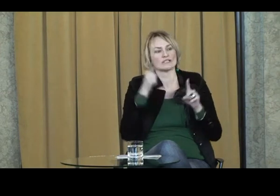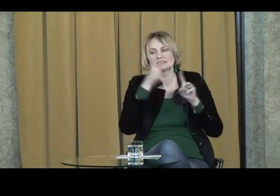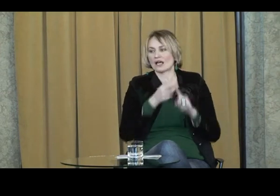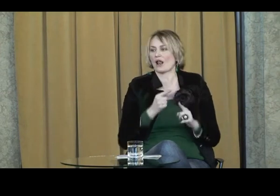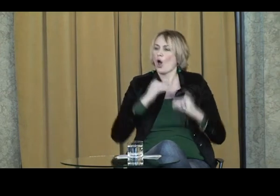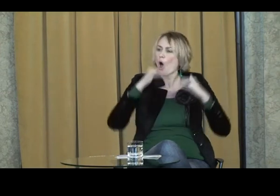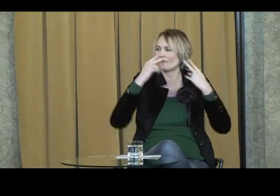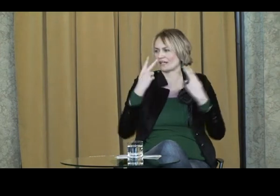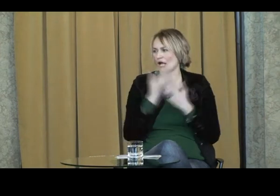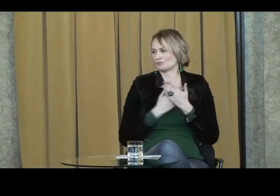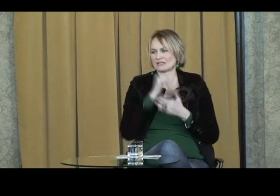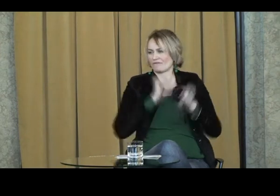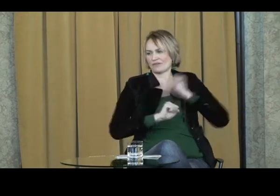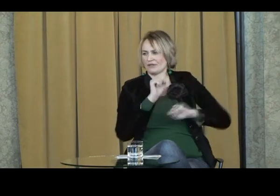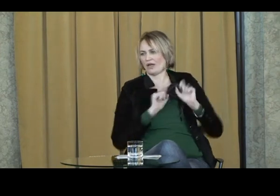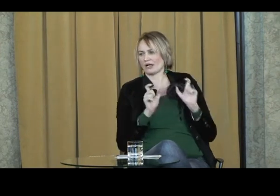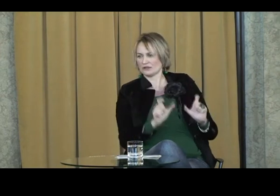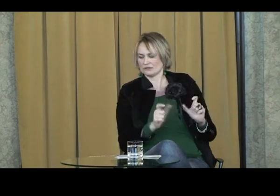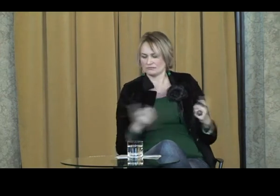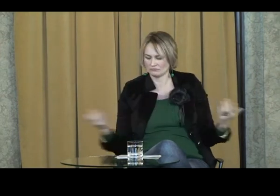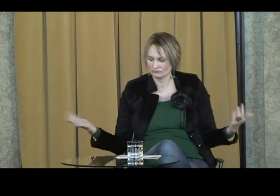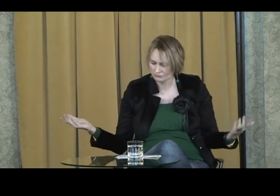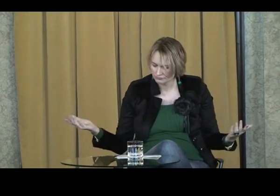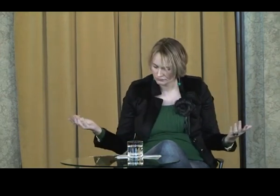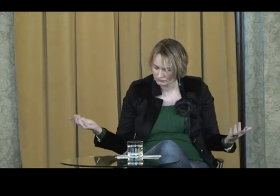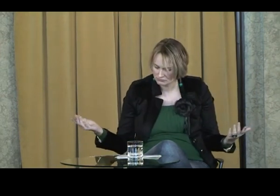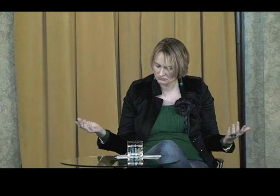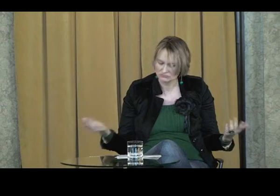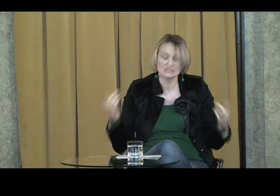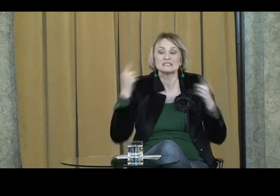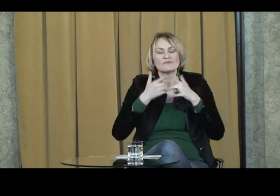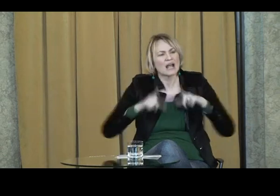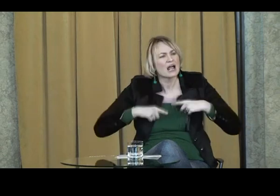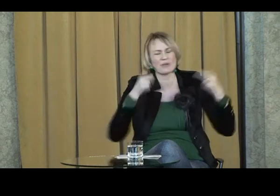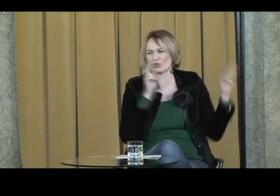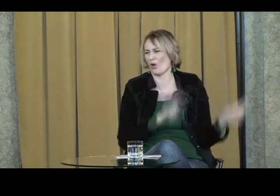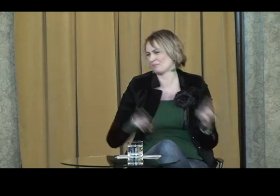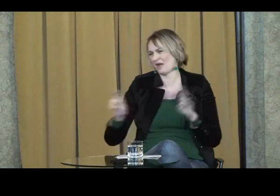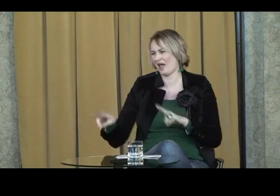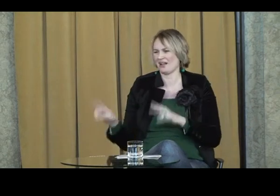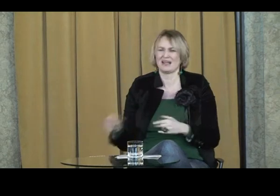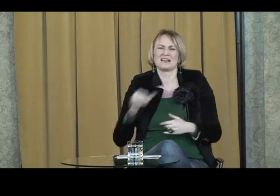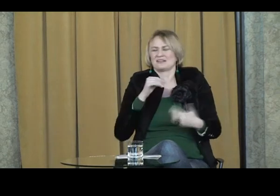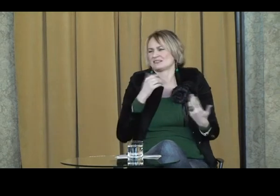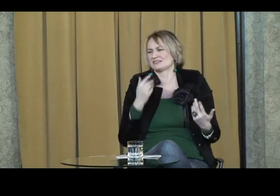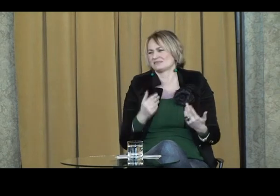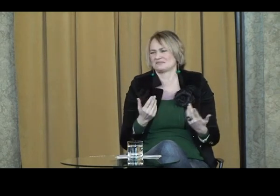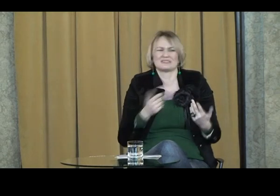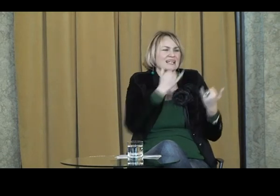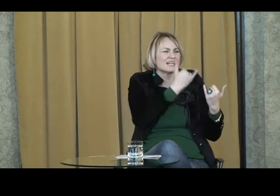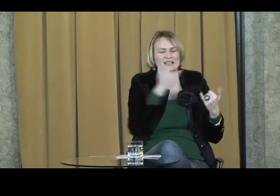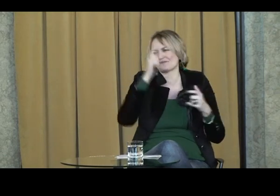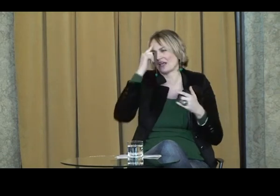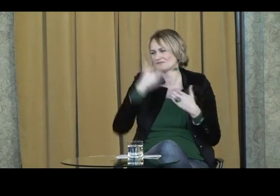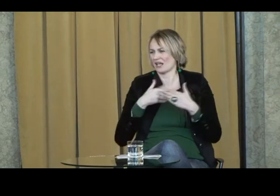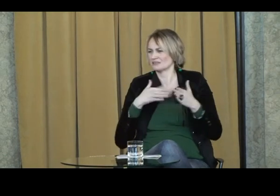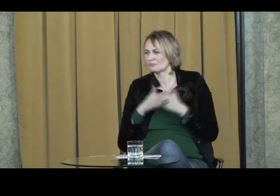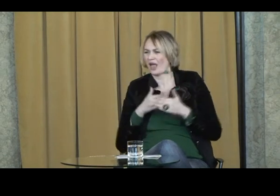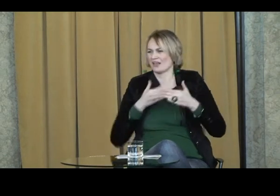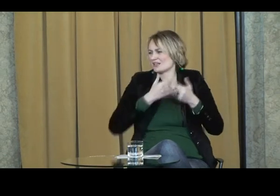Behinderte Menschen sollen auch hochwertige Ausbildungen erreichen können und ganz normal teilhaben können im